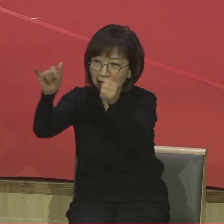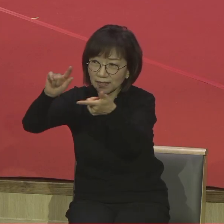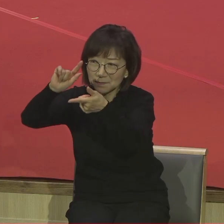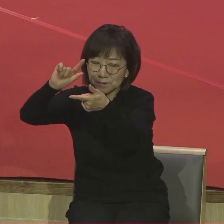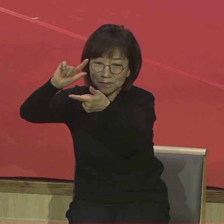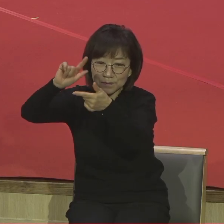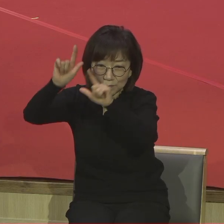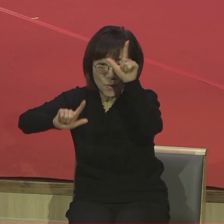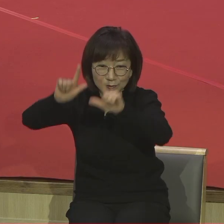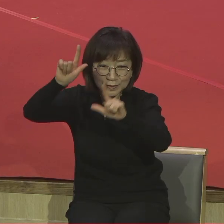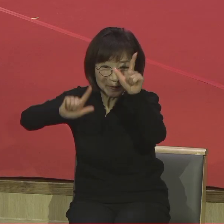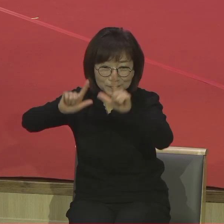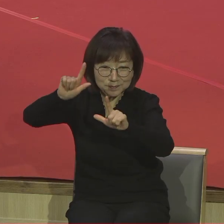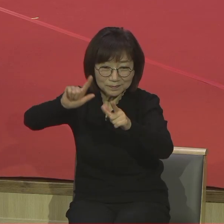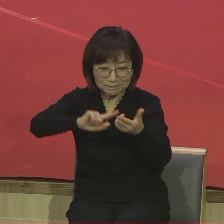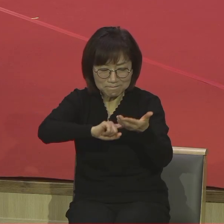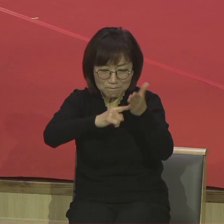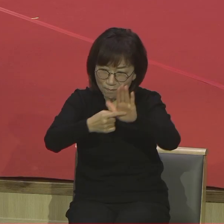쉽게 설명하면